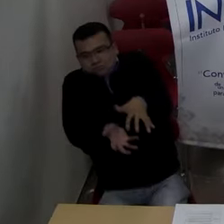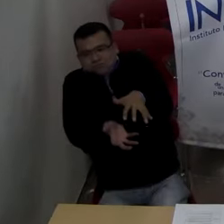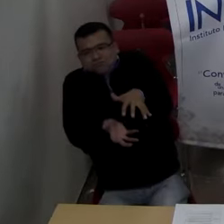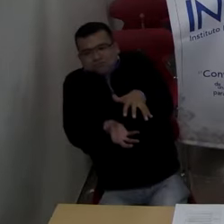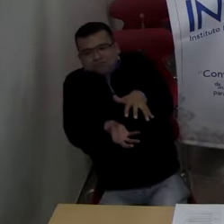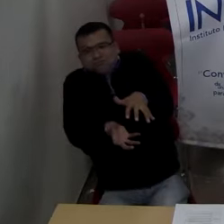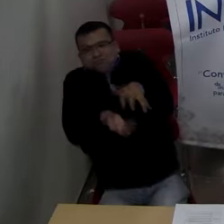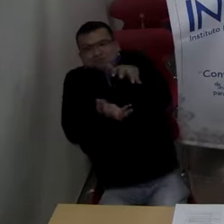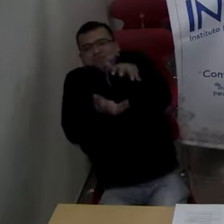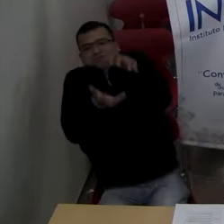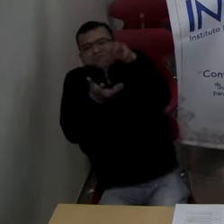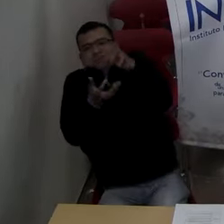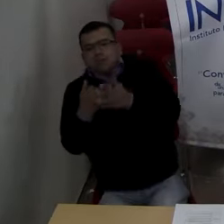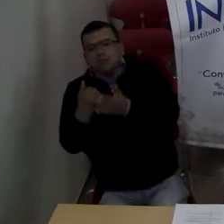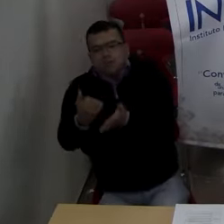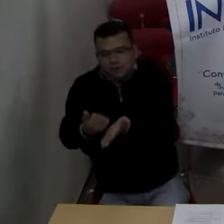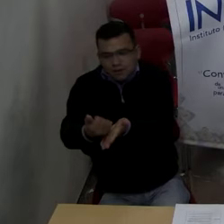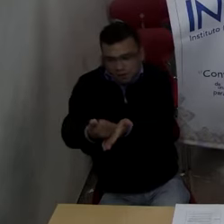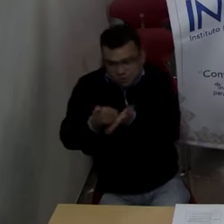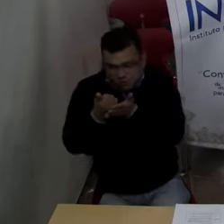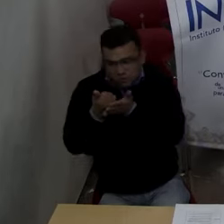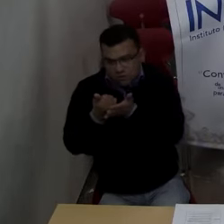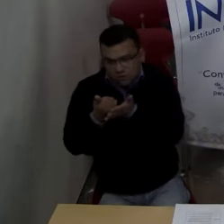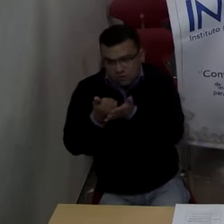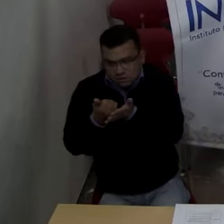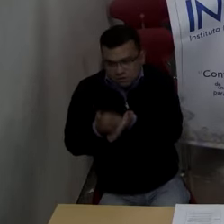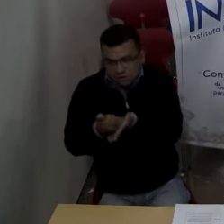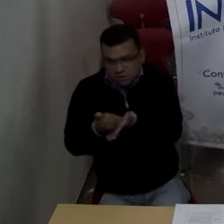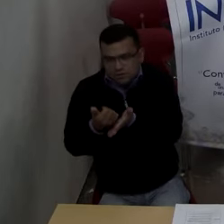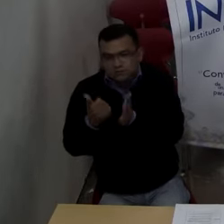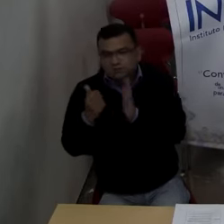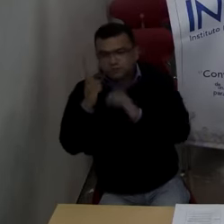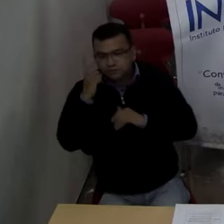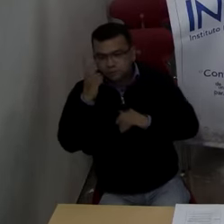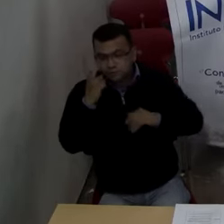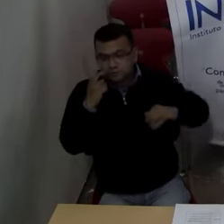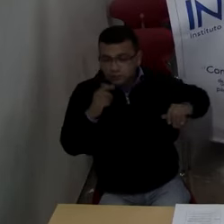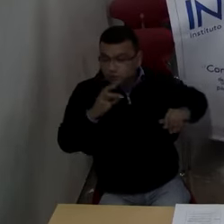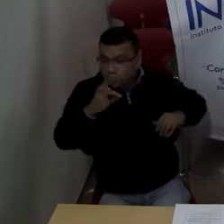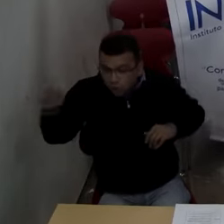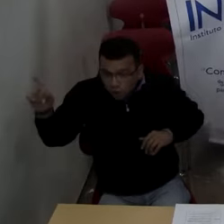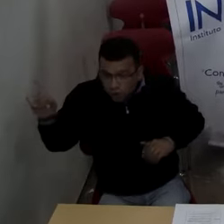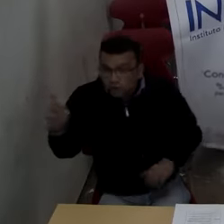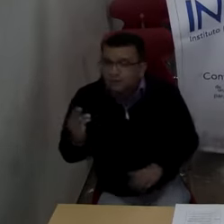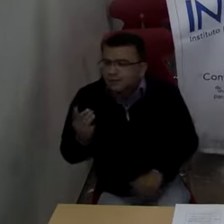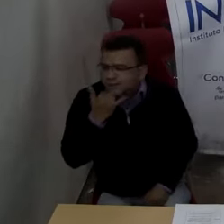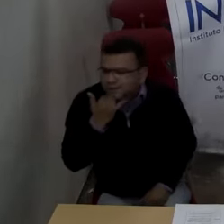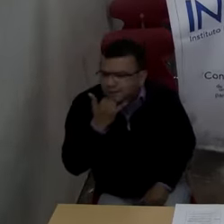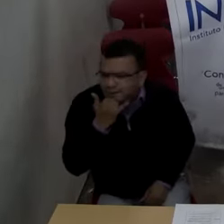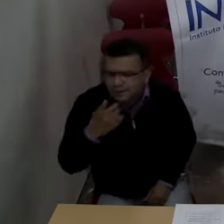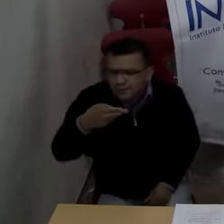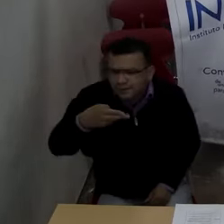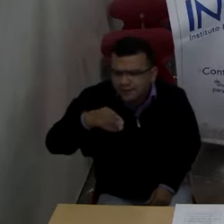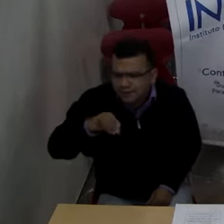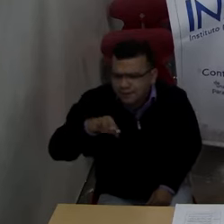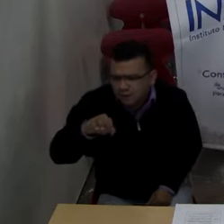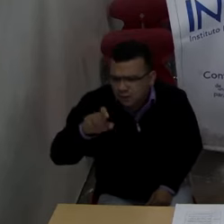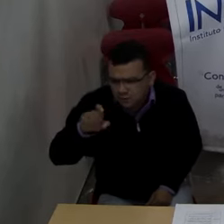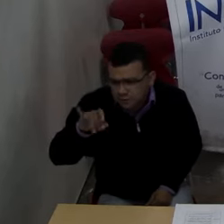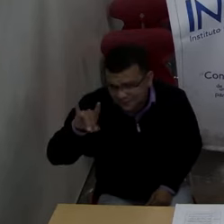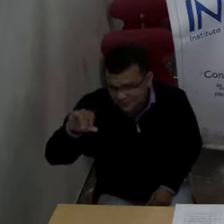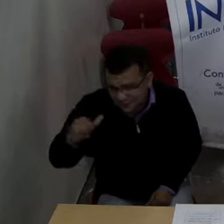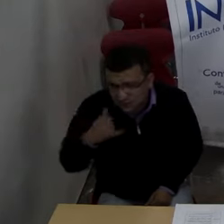fetal pues son la hipoxia o la anoxia, una poca recepción